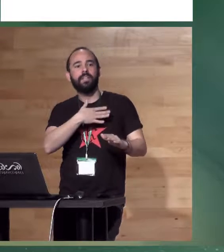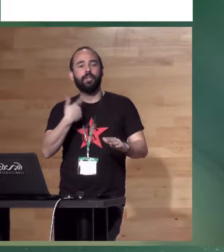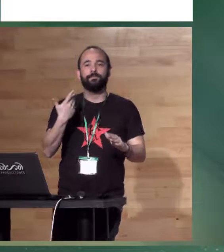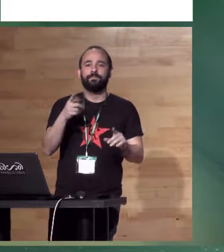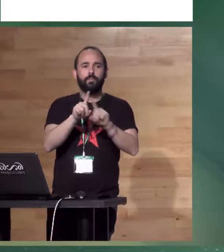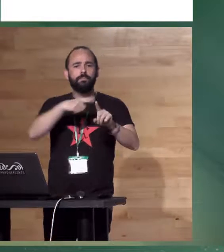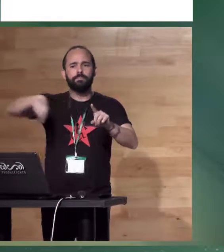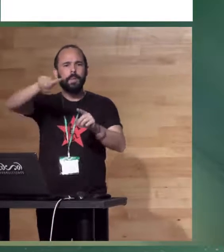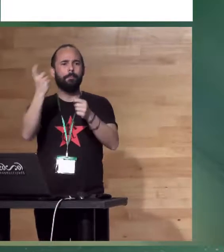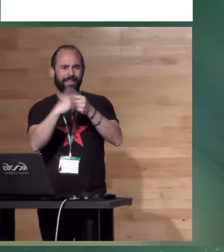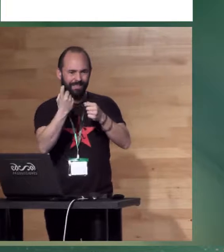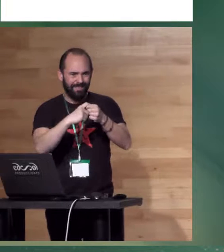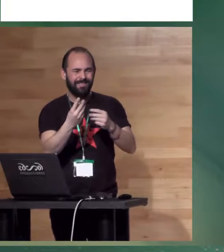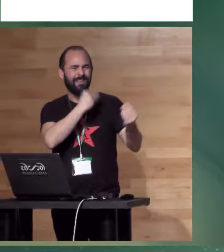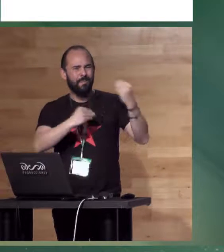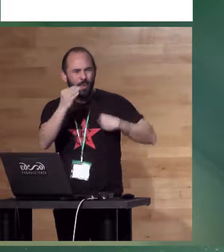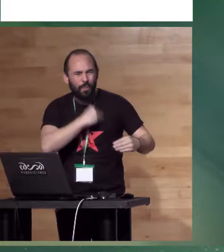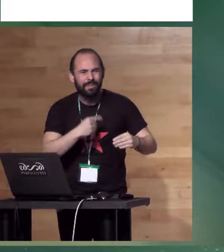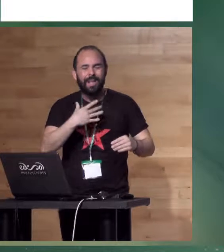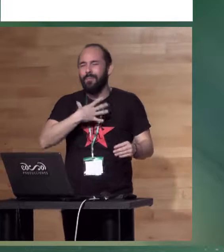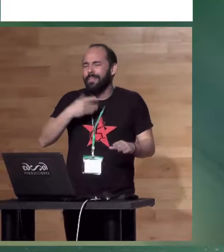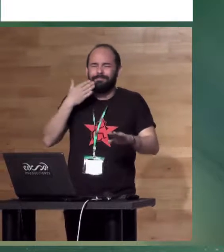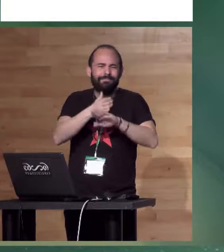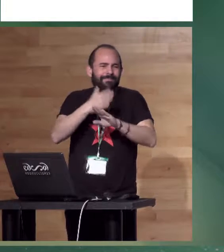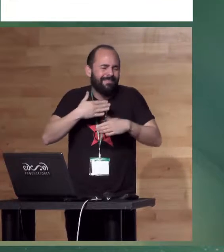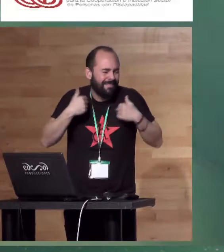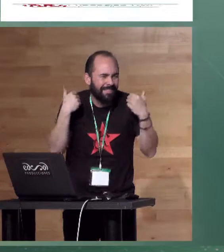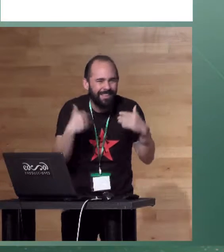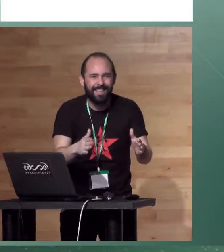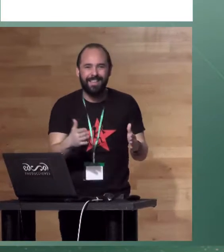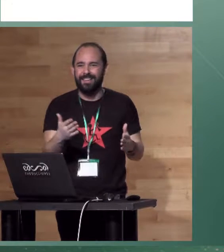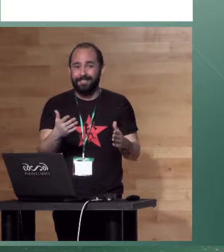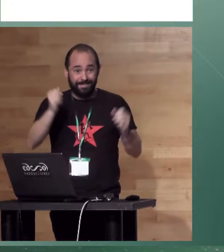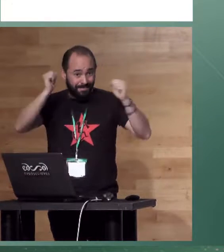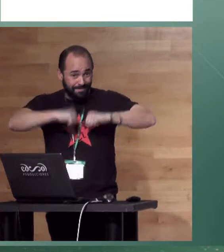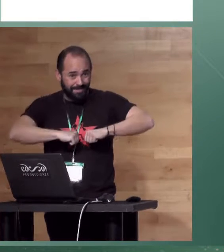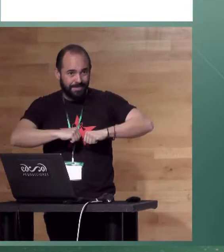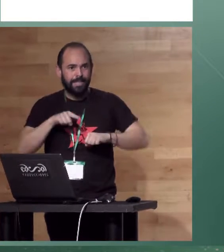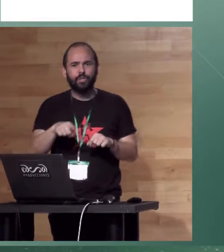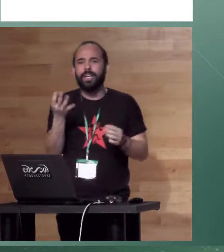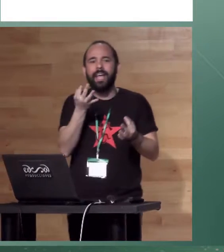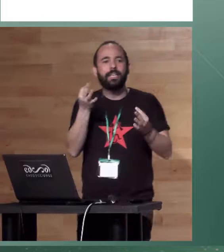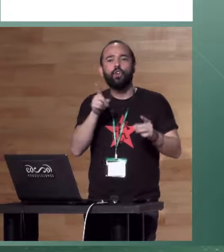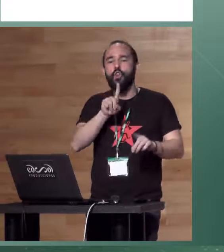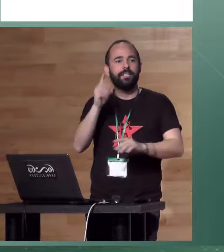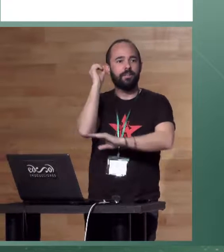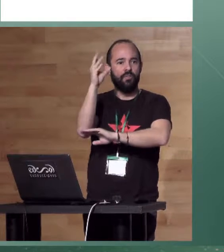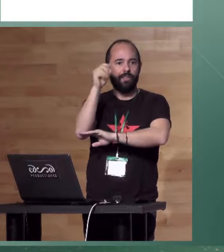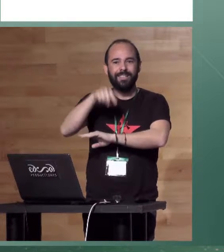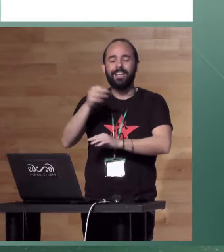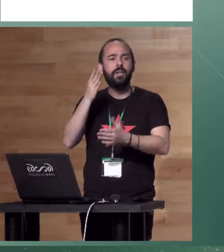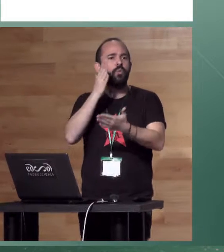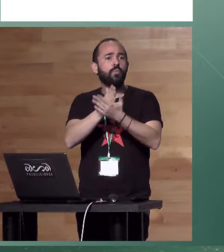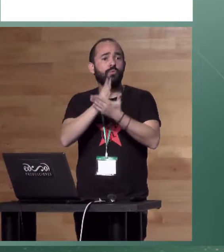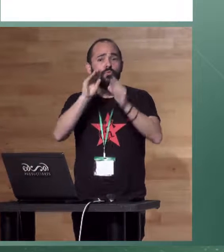paciencia. Quiero primero que participéis, que me preguntéis, que me podéis interrumpirme las veces que queráis.